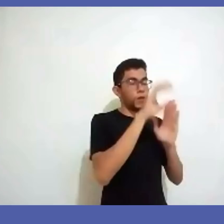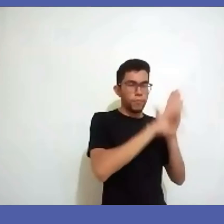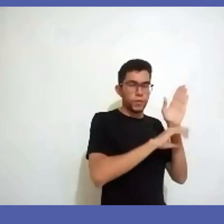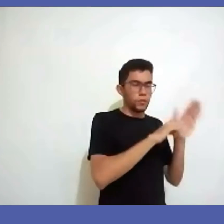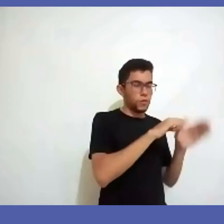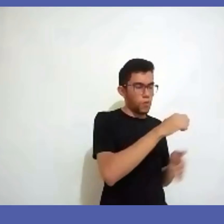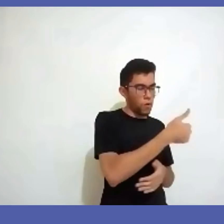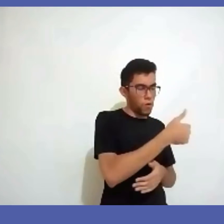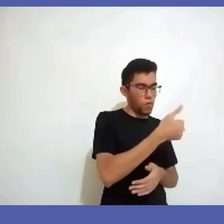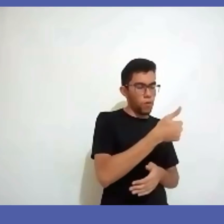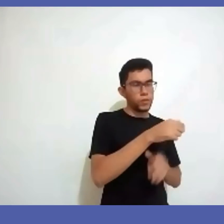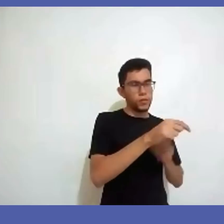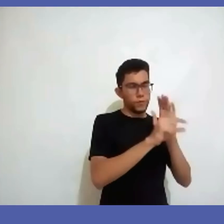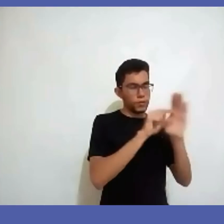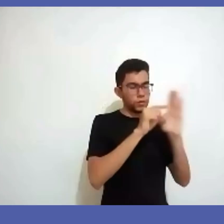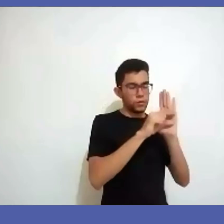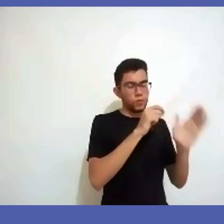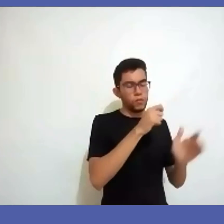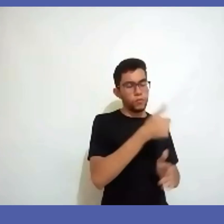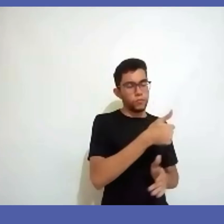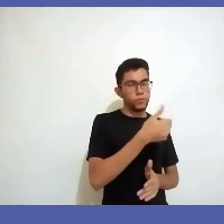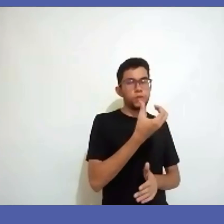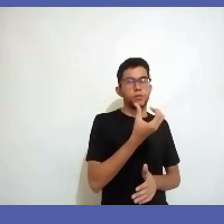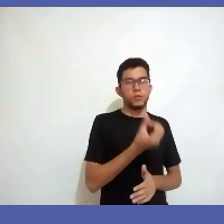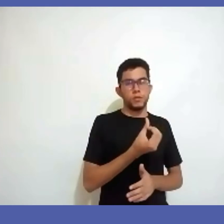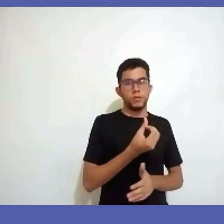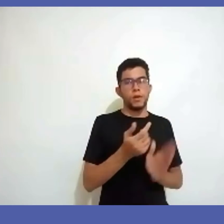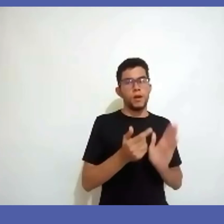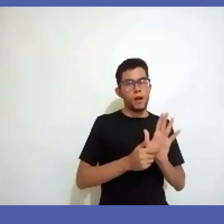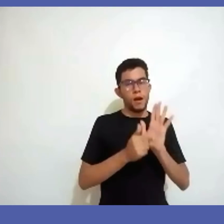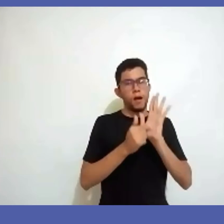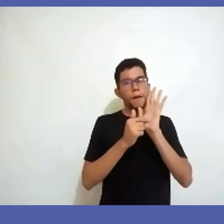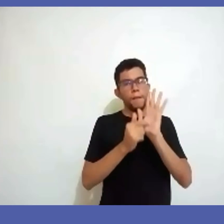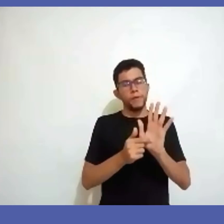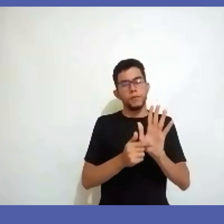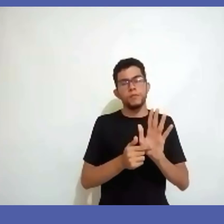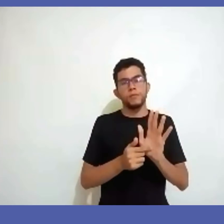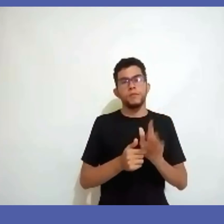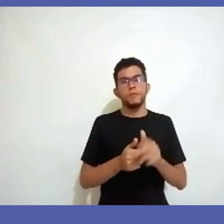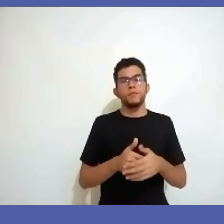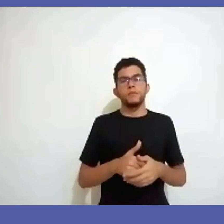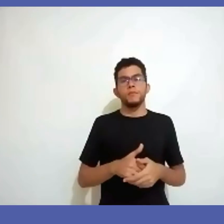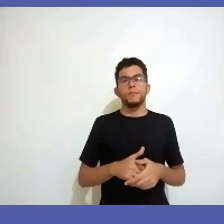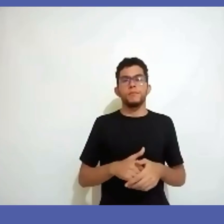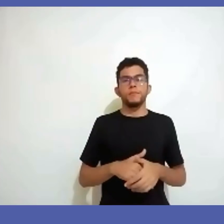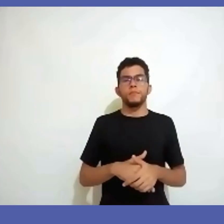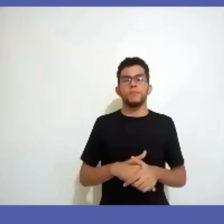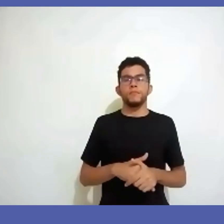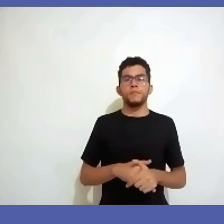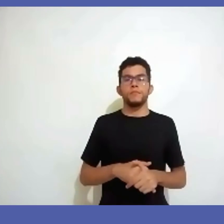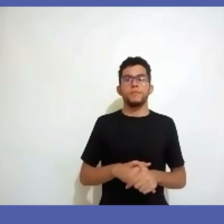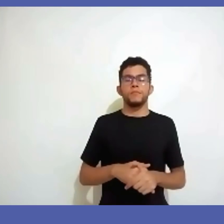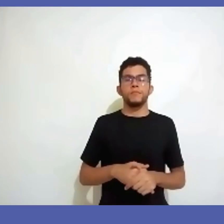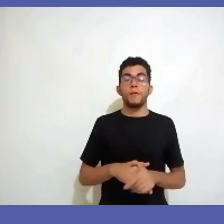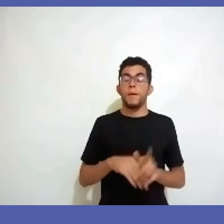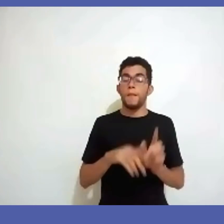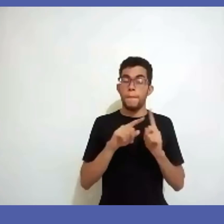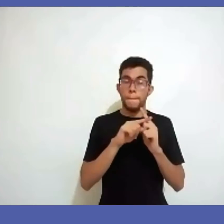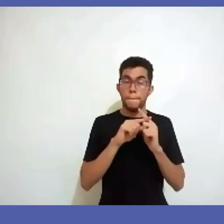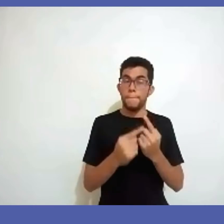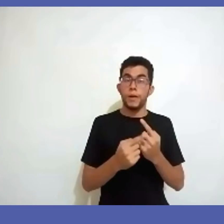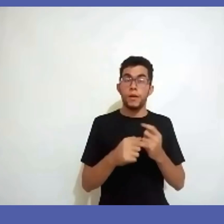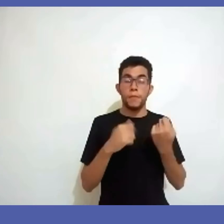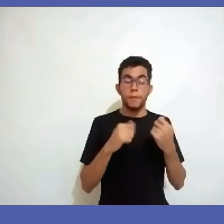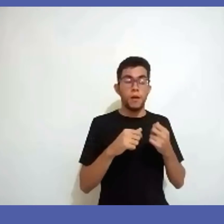11,16 fala Mas quem hei de comparar